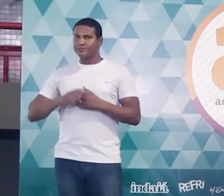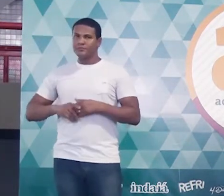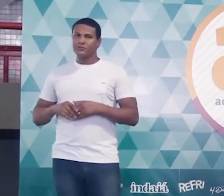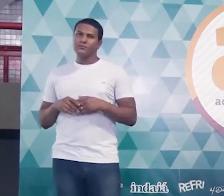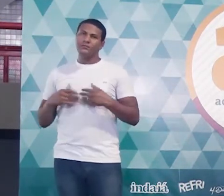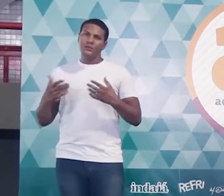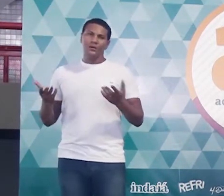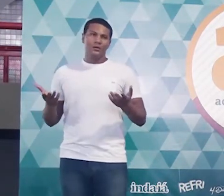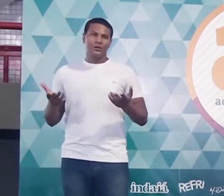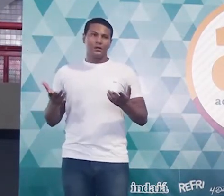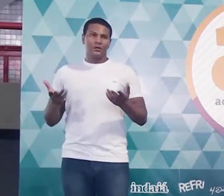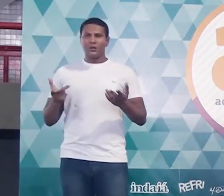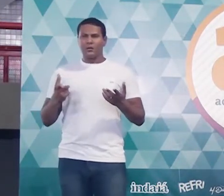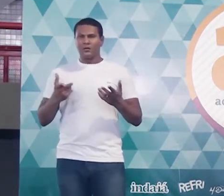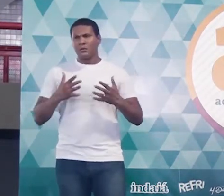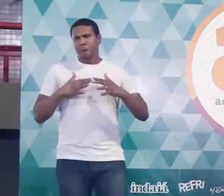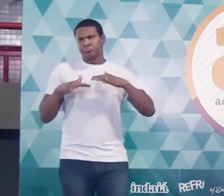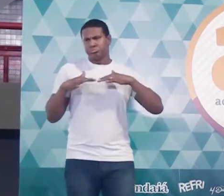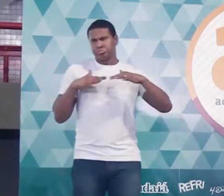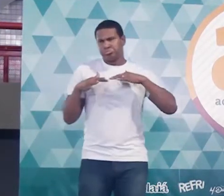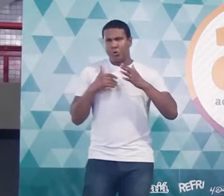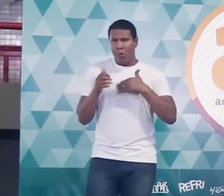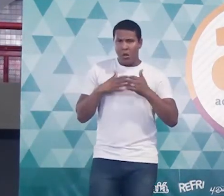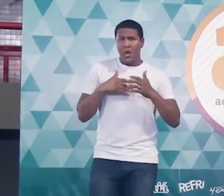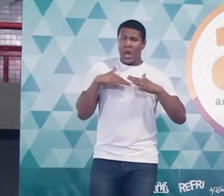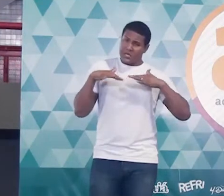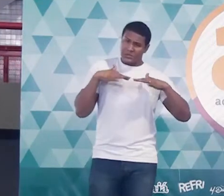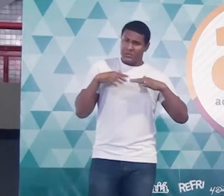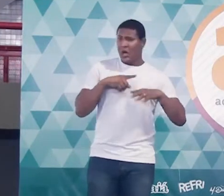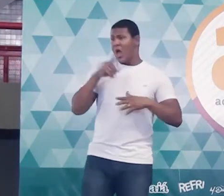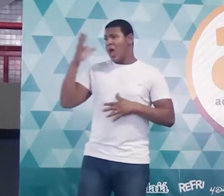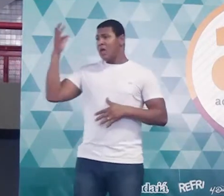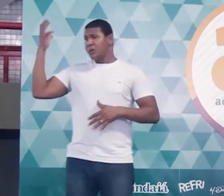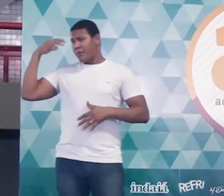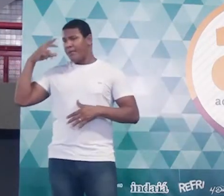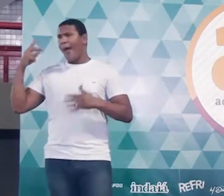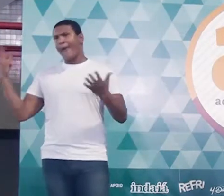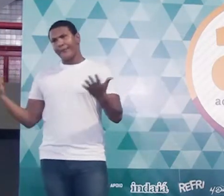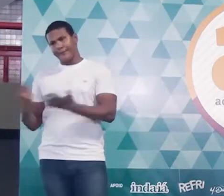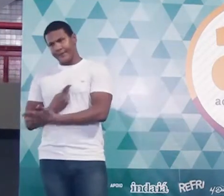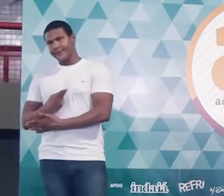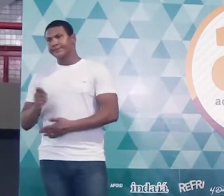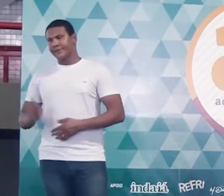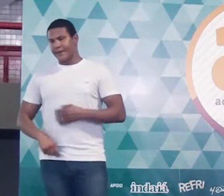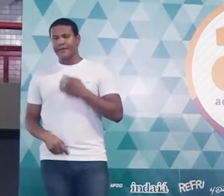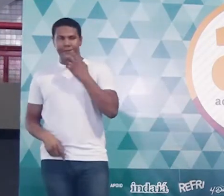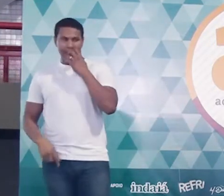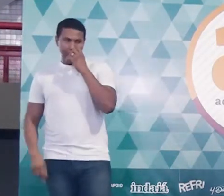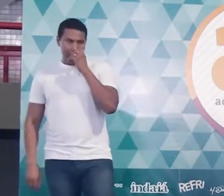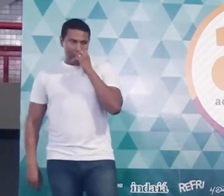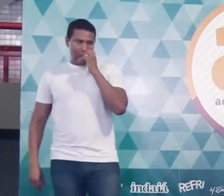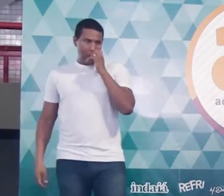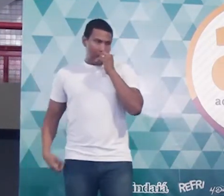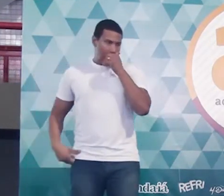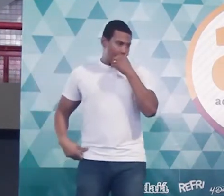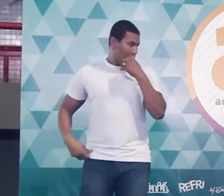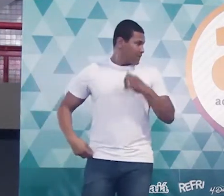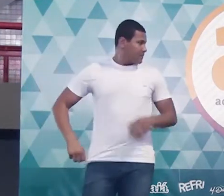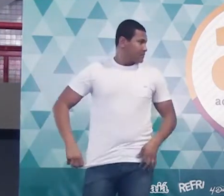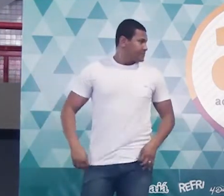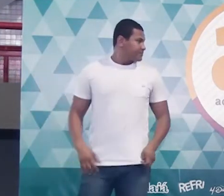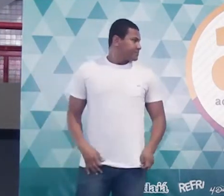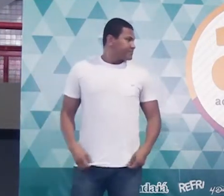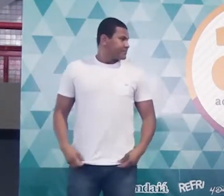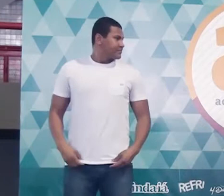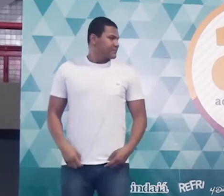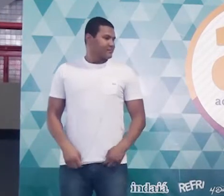alguns exercícios, alguma coisa desse tipo. Gente, vamos para as aplicações, né? Aí a garrafa térmica.